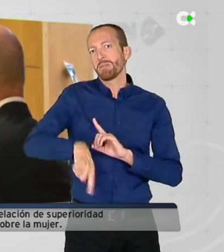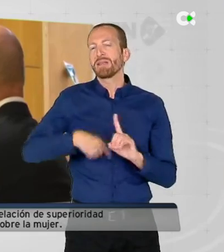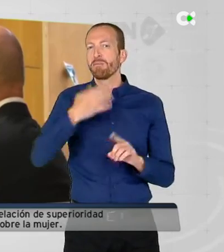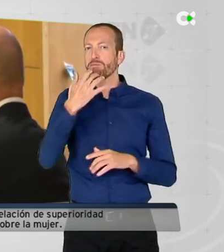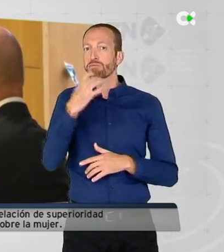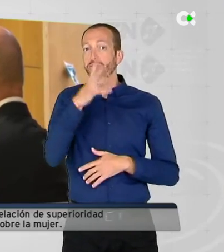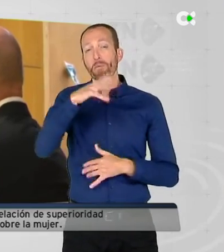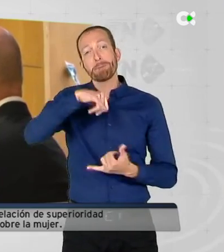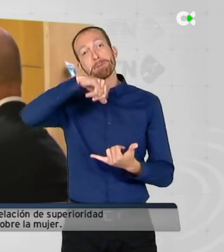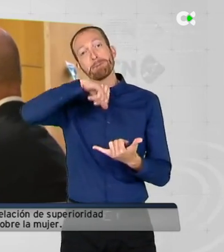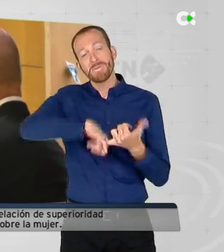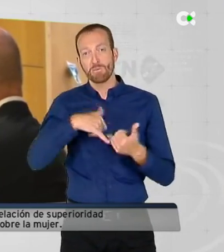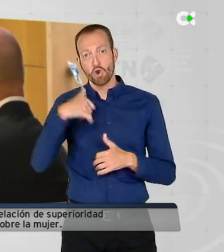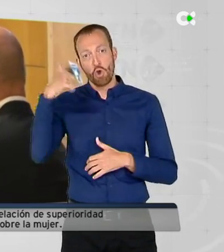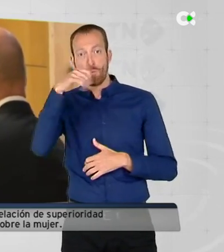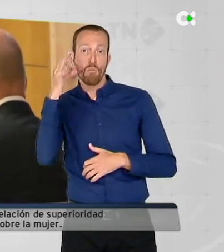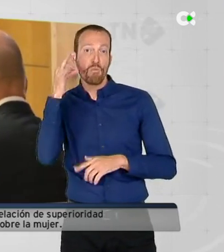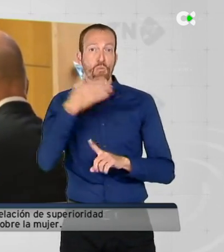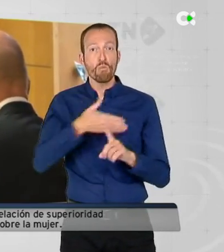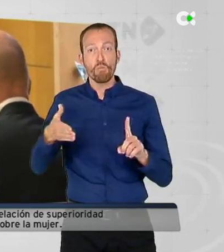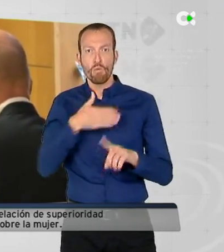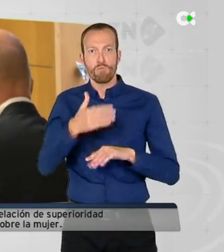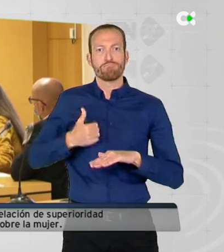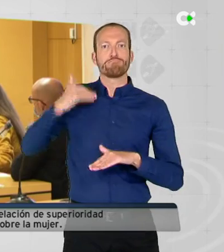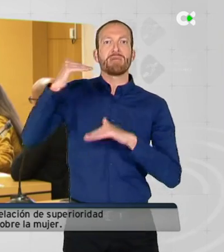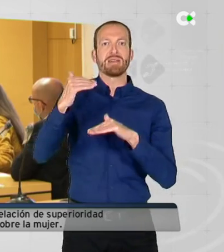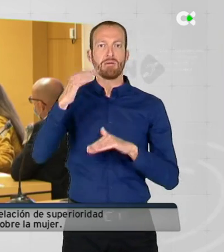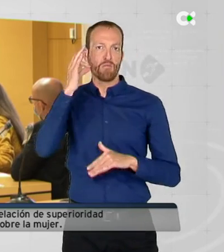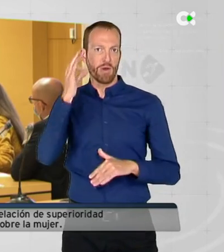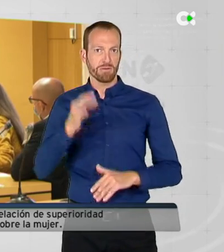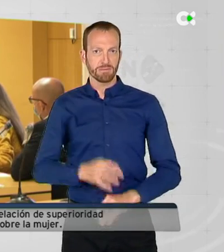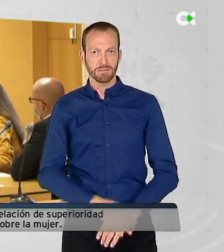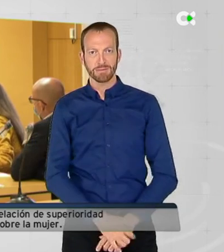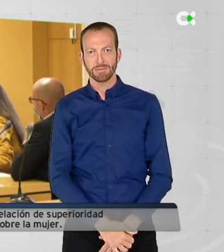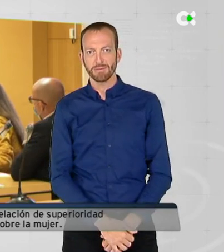en cuenta la relación de superioridad del asesino sobre la mujer.